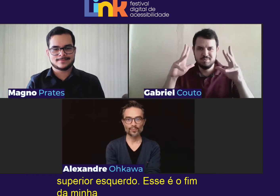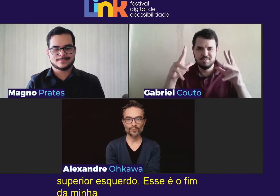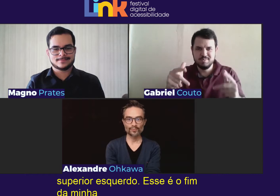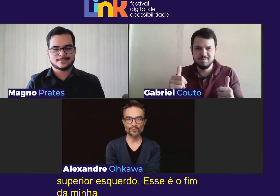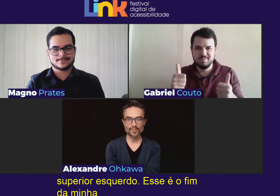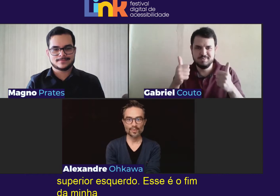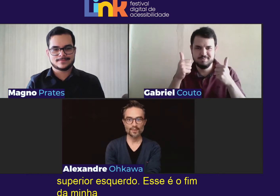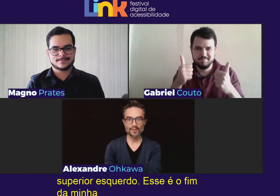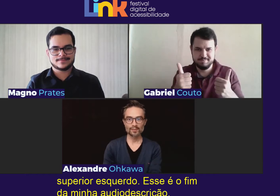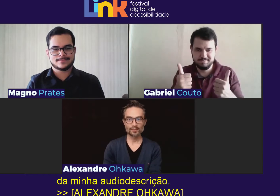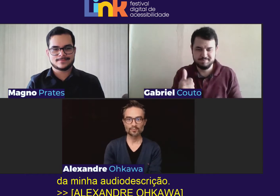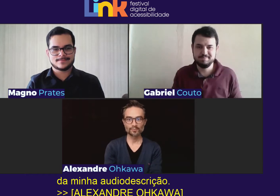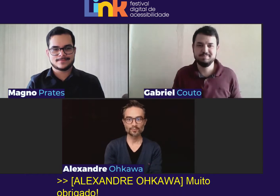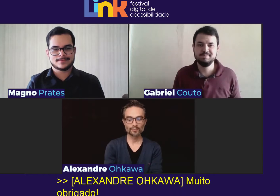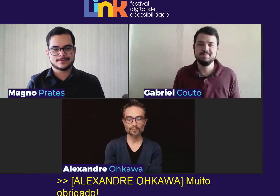Olá, boa tarde a todos.